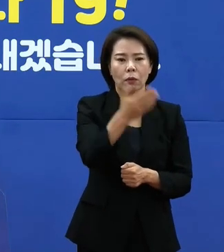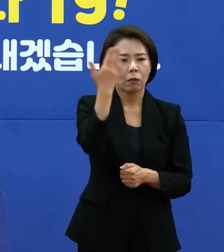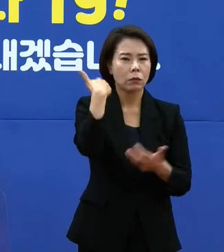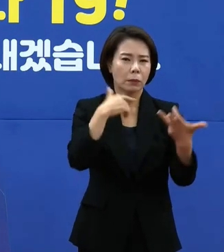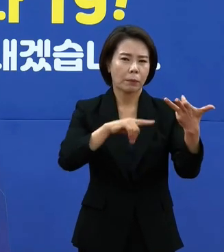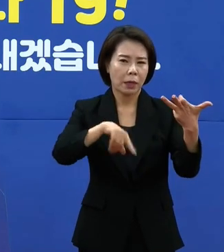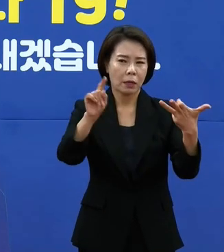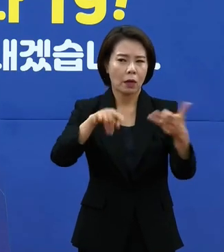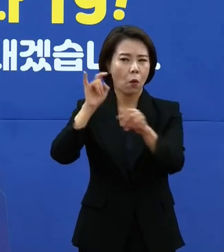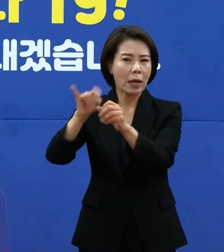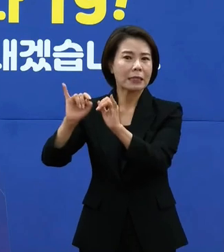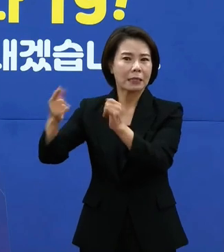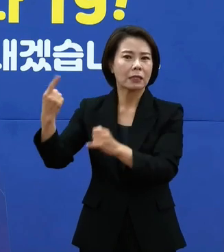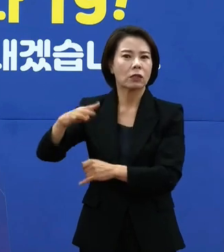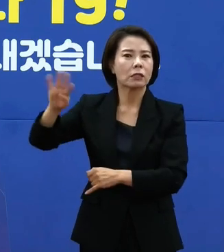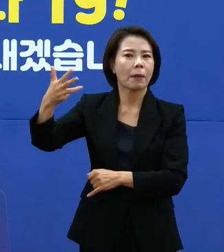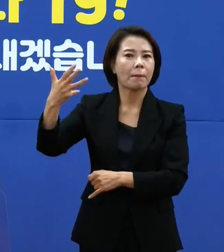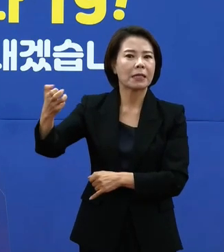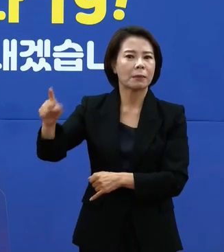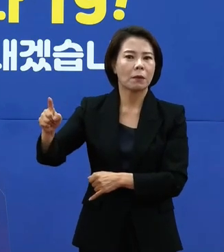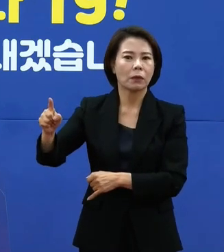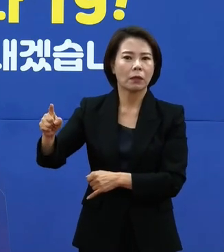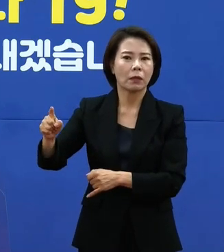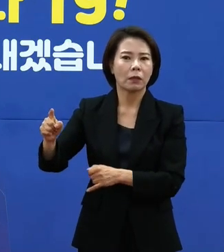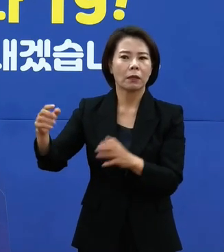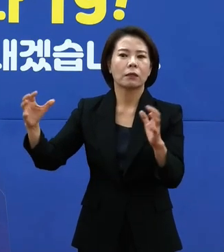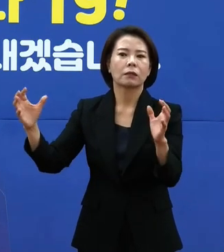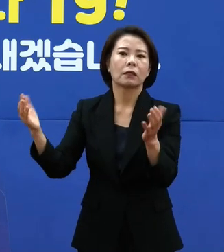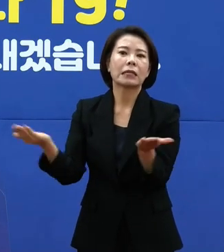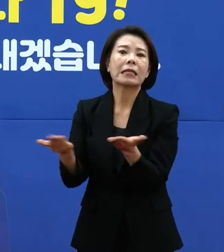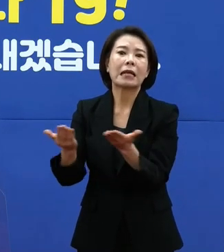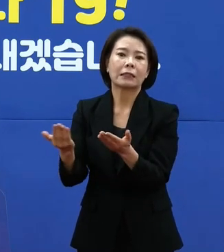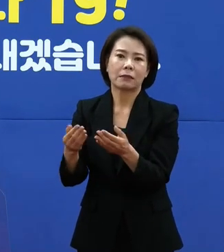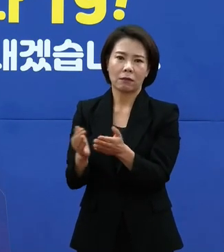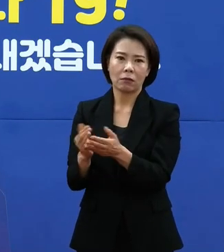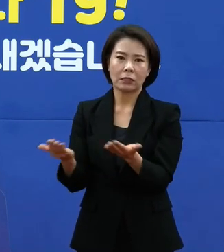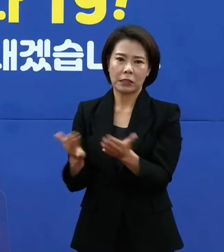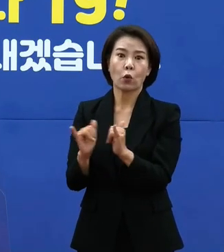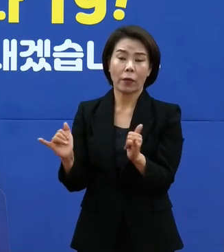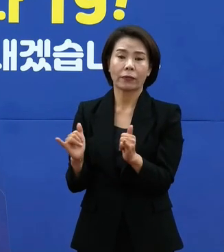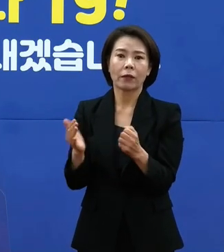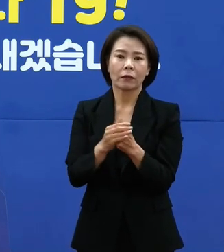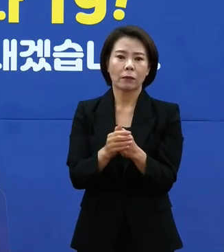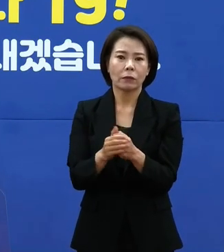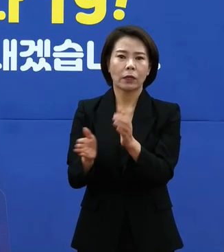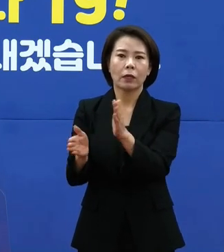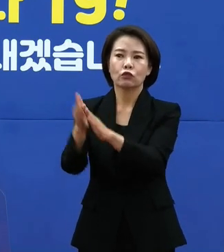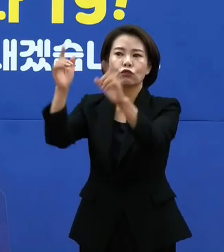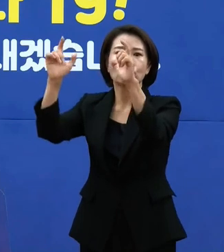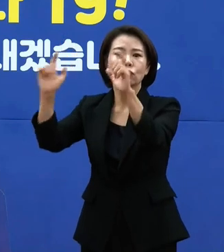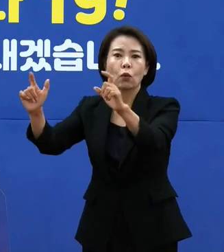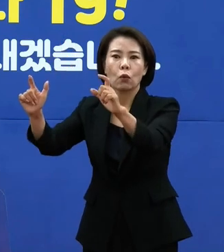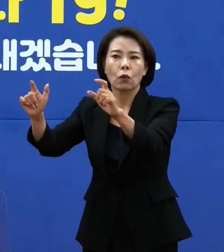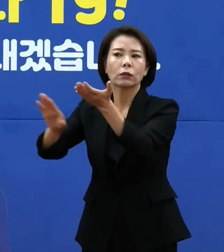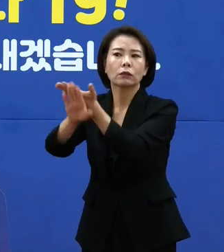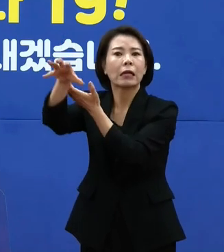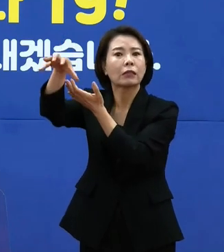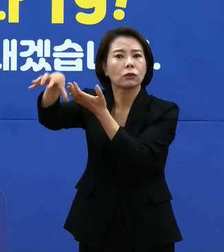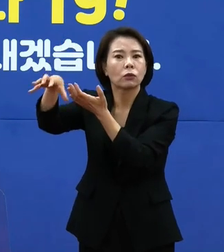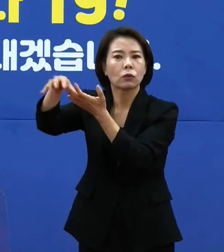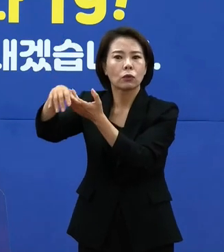18일 확진된 1481번의 직장 동료입니다. 또한 수도권 등 타 지역 확진자의